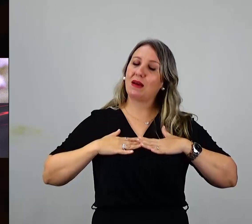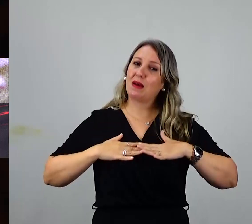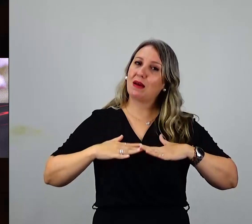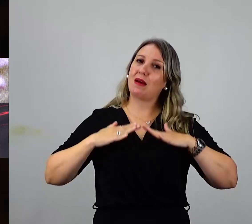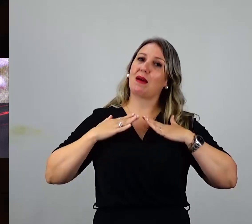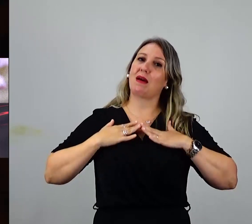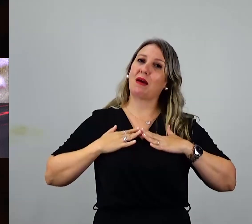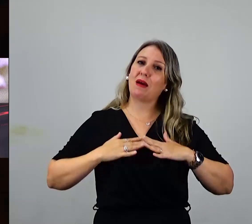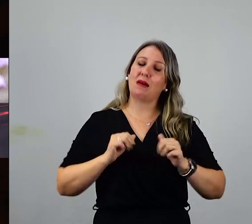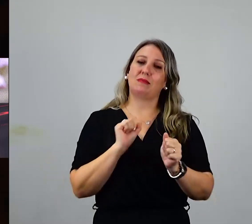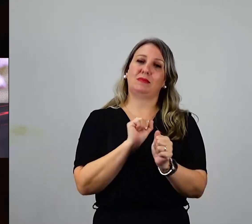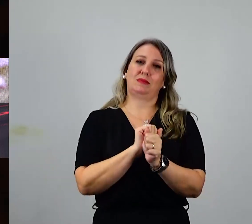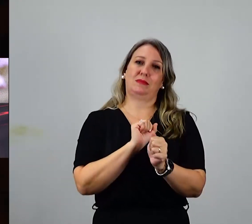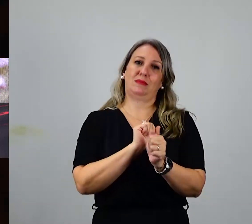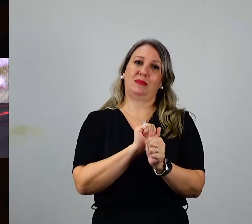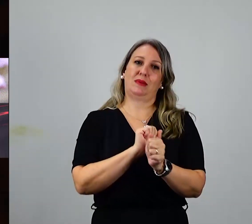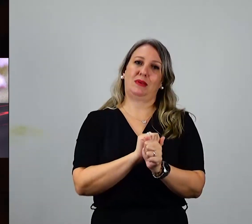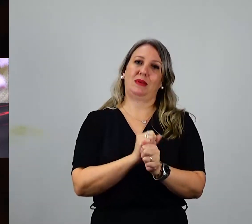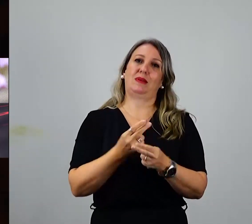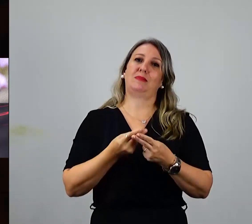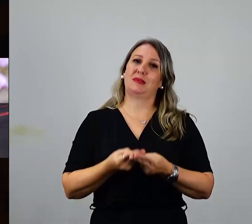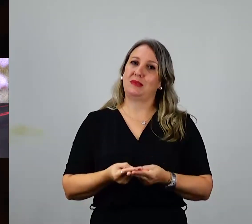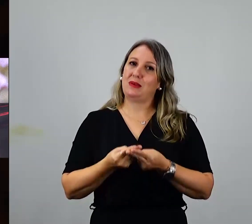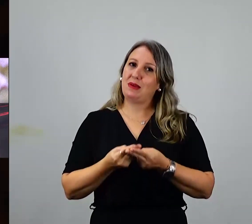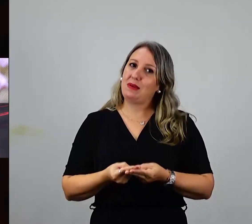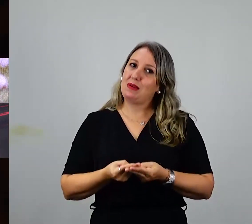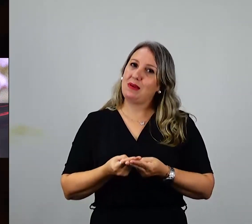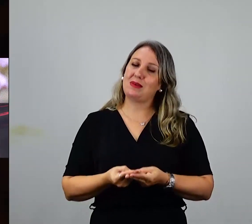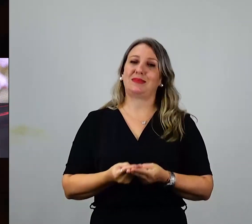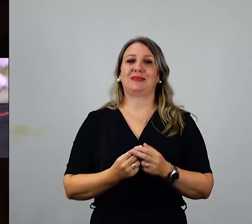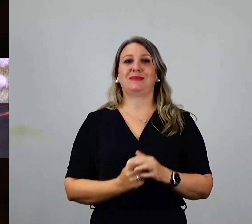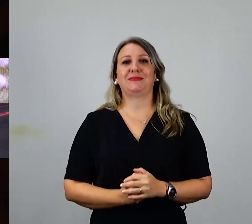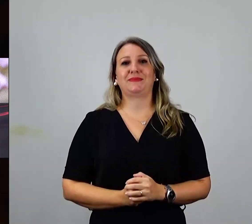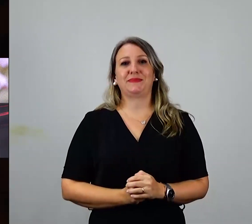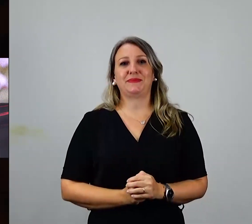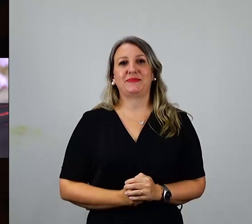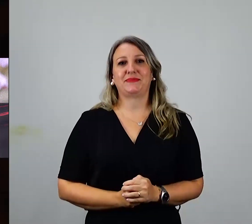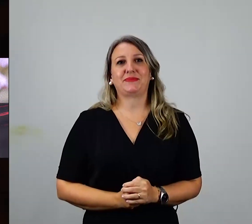chegar. O que você precisa fazer?